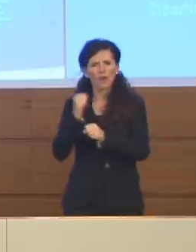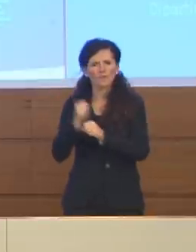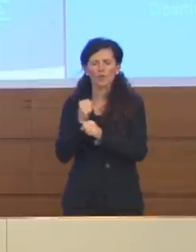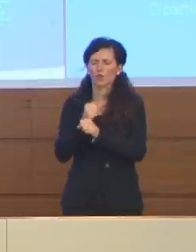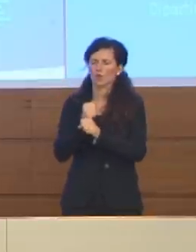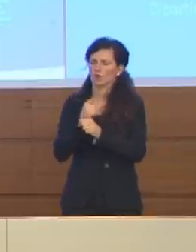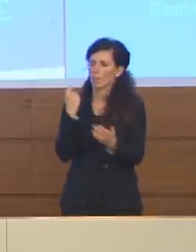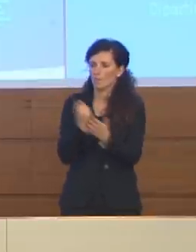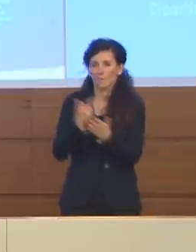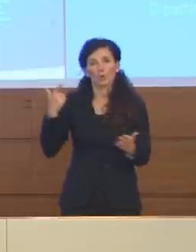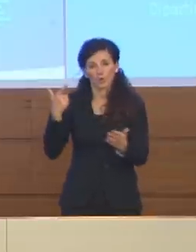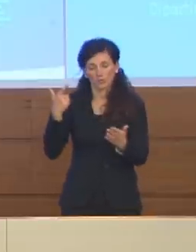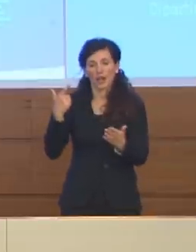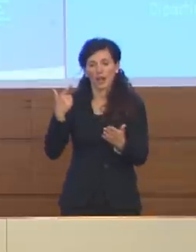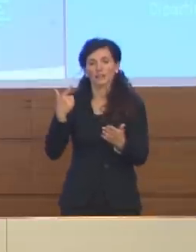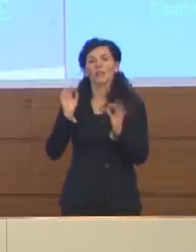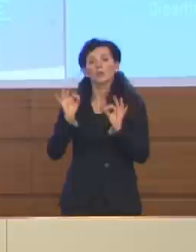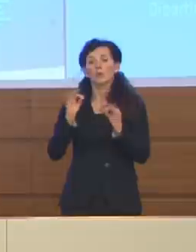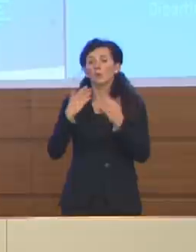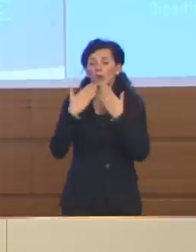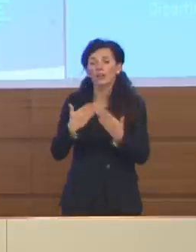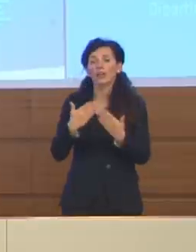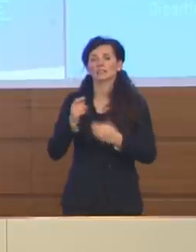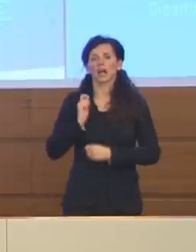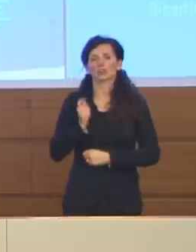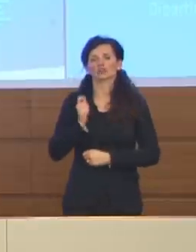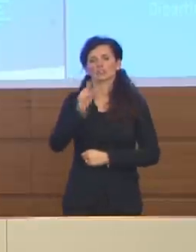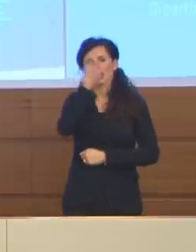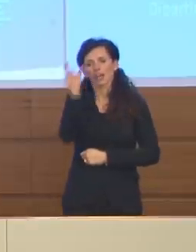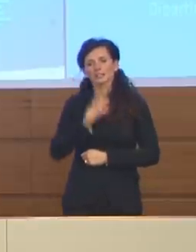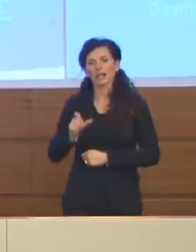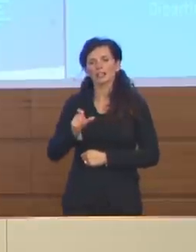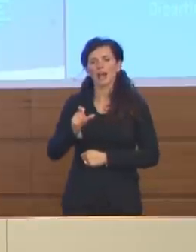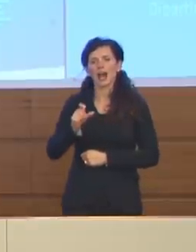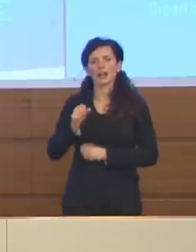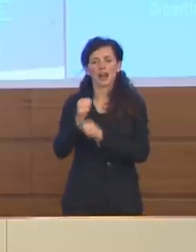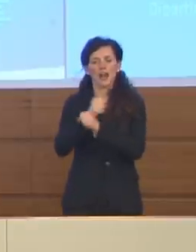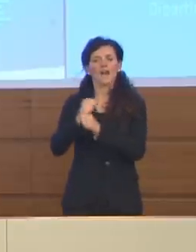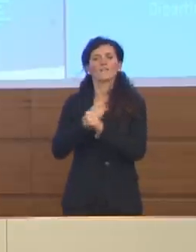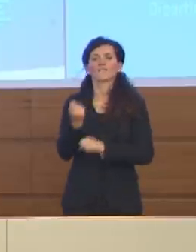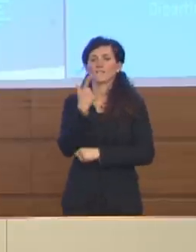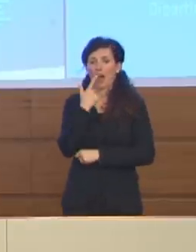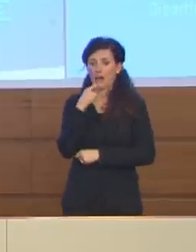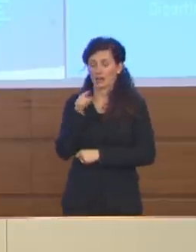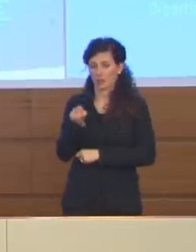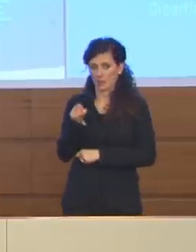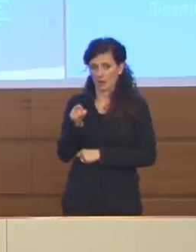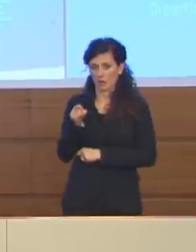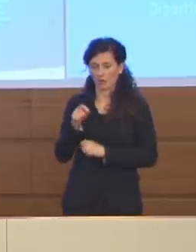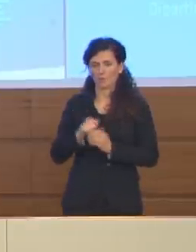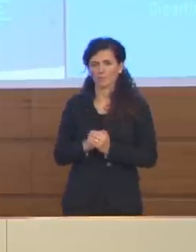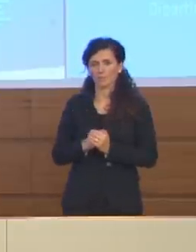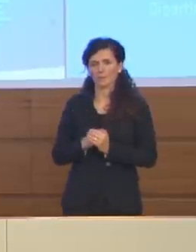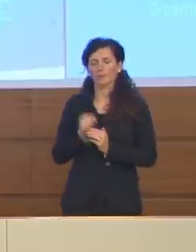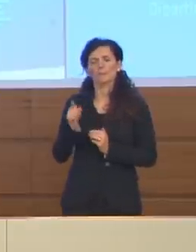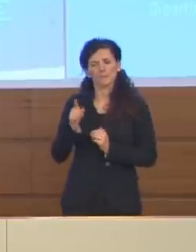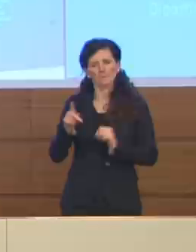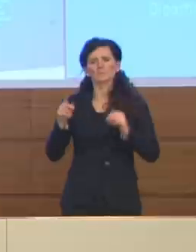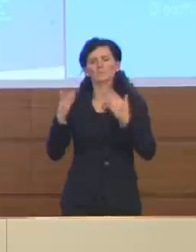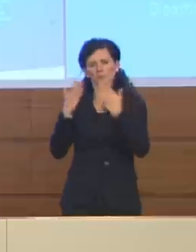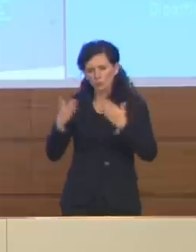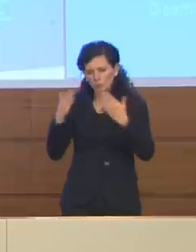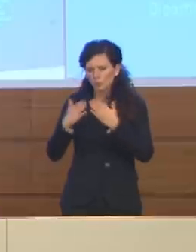la nostra agenzia italiana del farmaco non disgiunto tuttavia da rigore